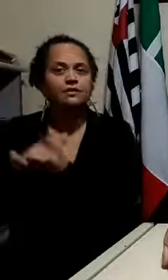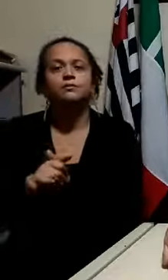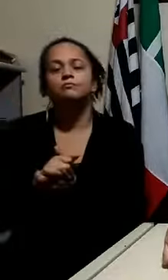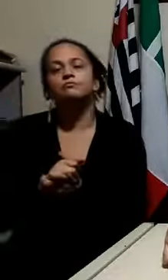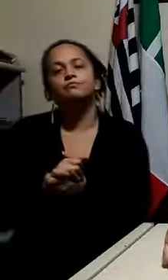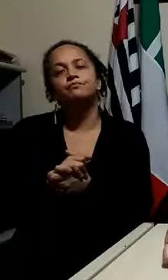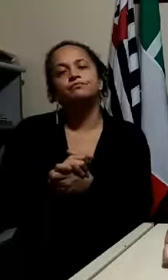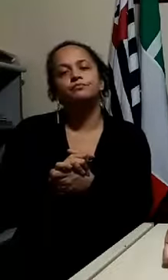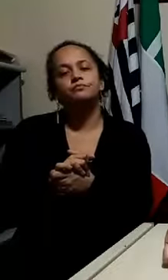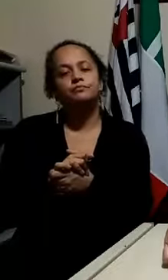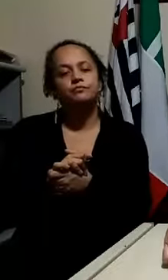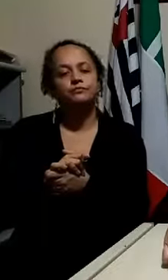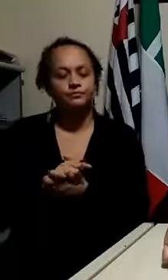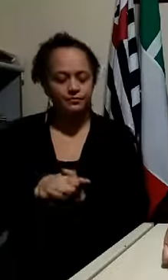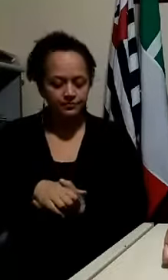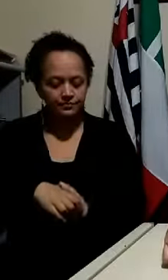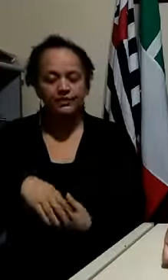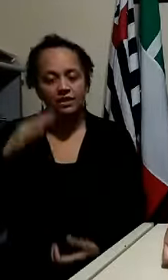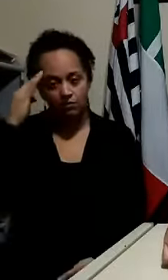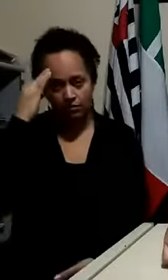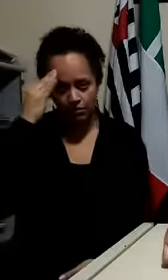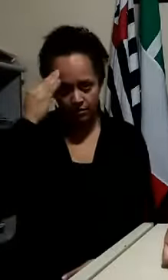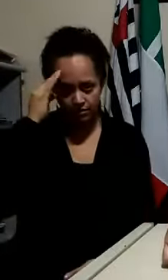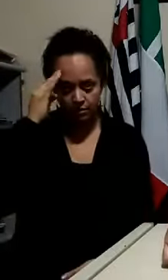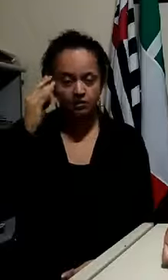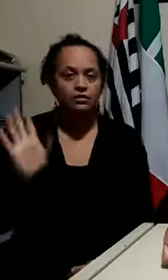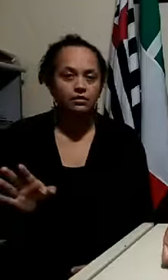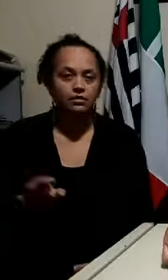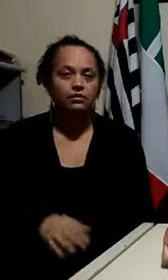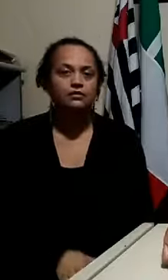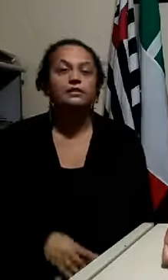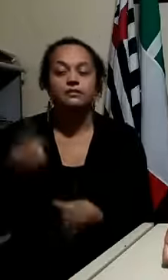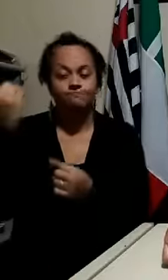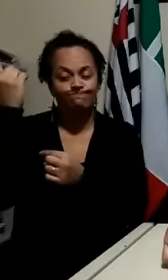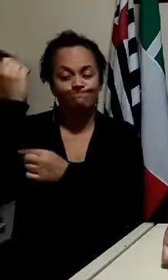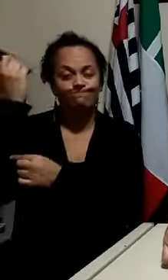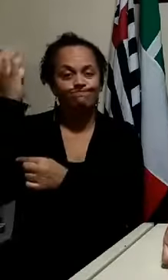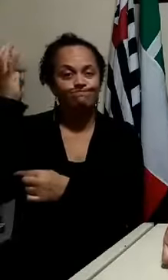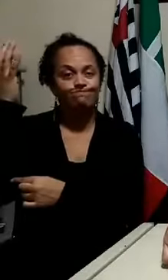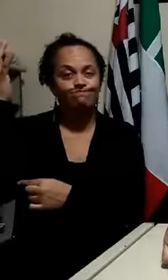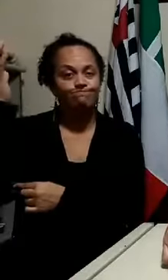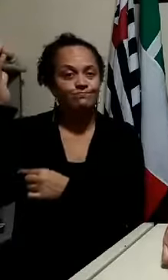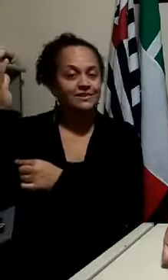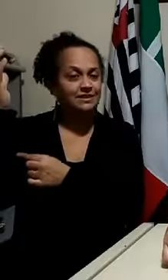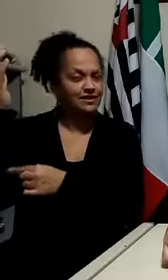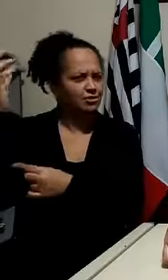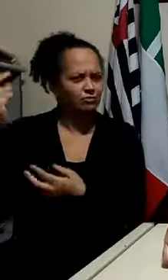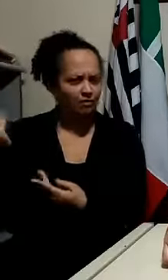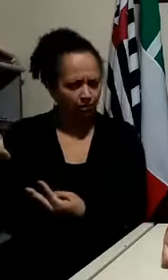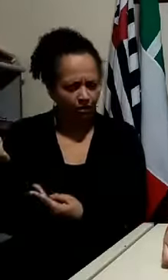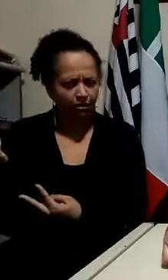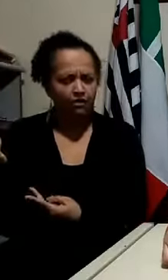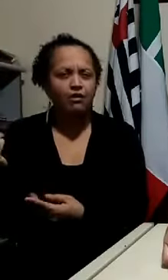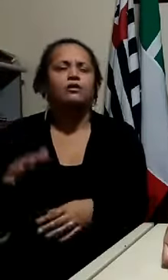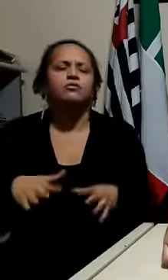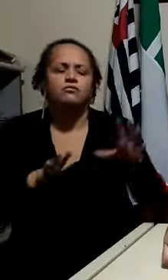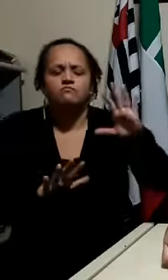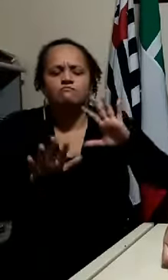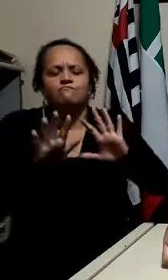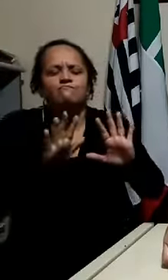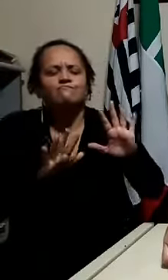né? Entenda bem que o quanto esses espinhos dos cuidados desta vida, da fascinação